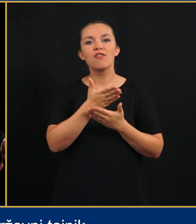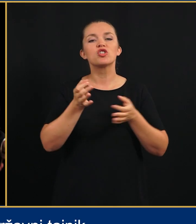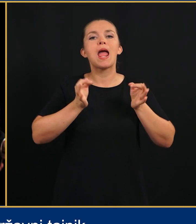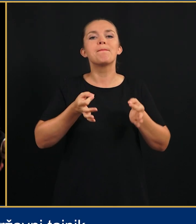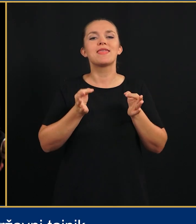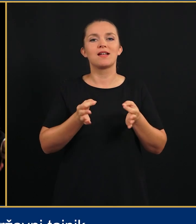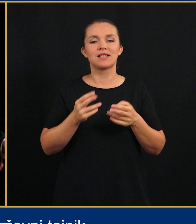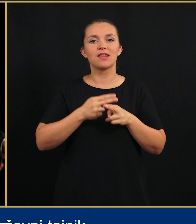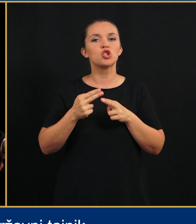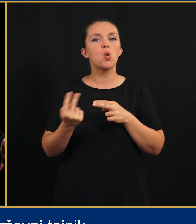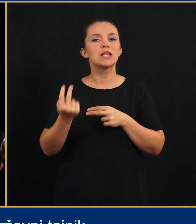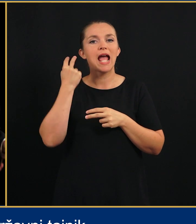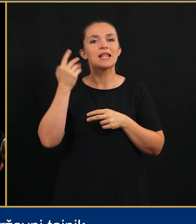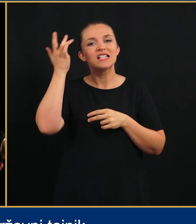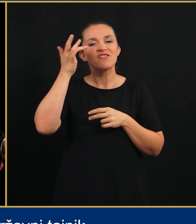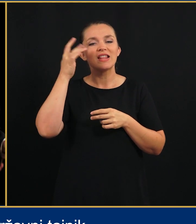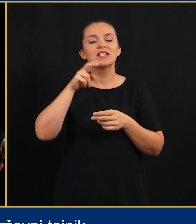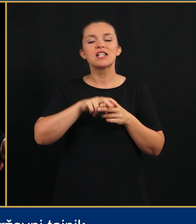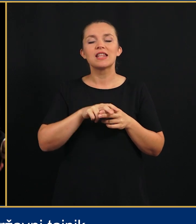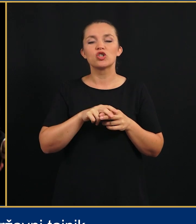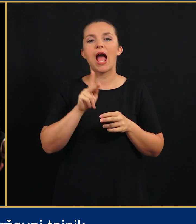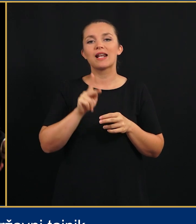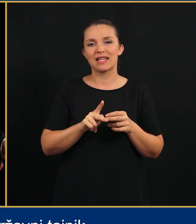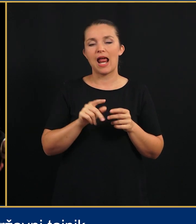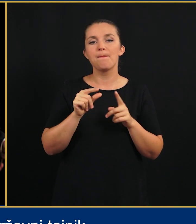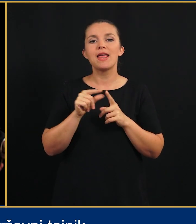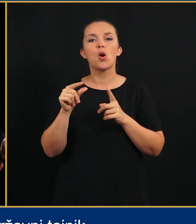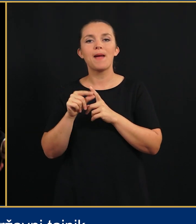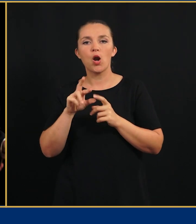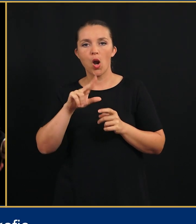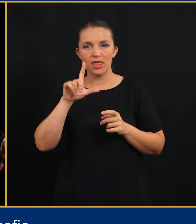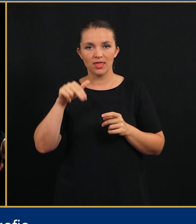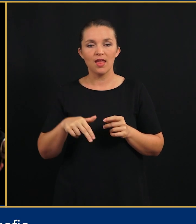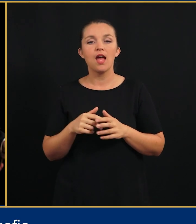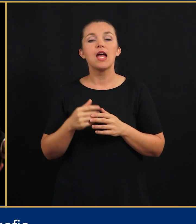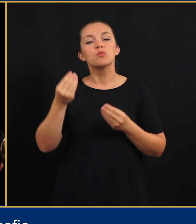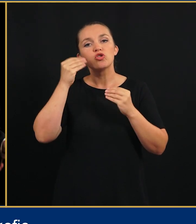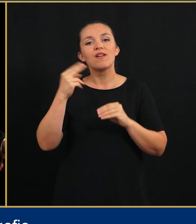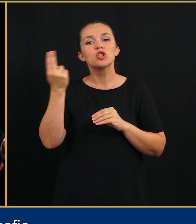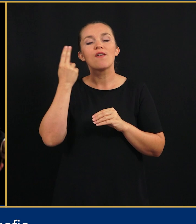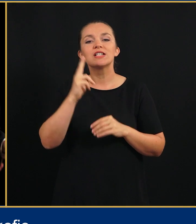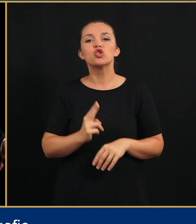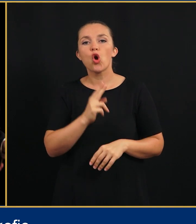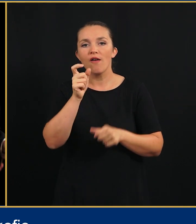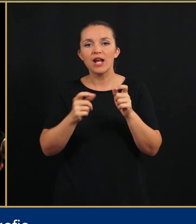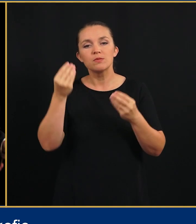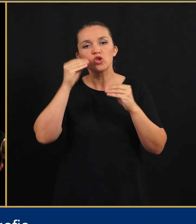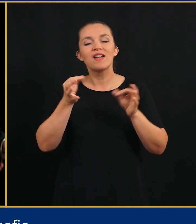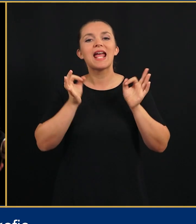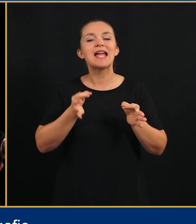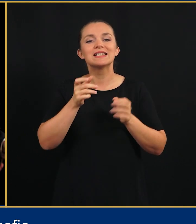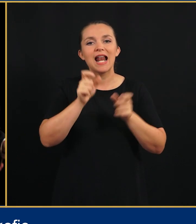vaša eminenca, državni tajnik Svetega sedeža, kardinal Pietro Parolin, spoštovani slovenski škofje,